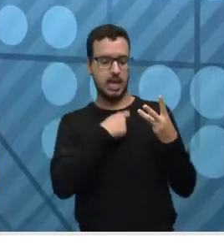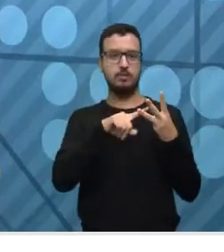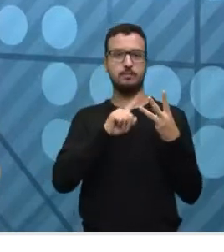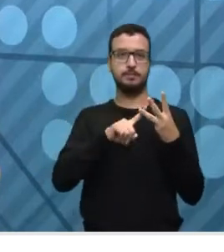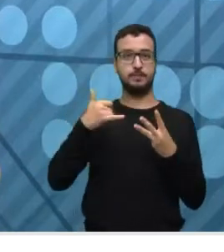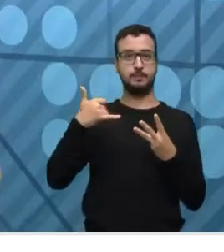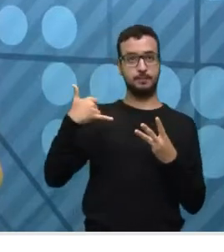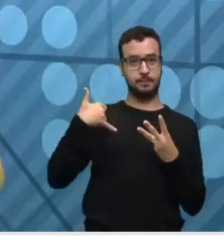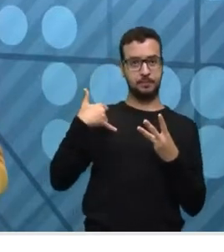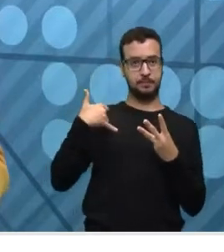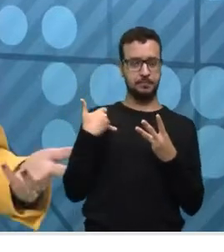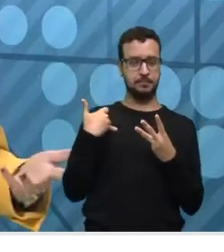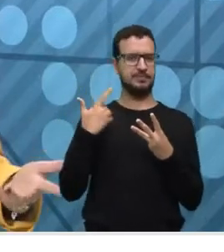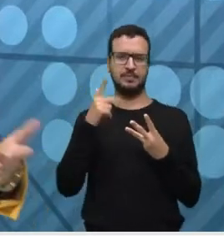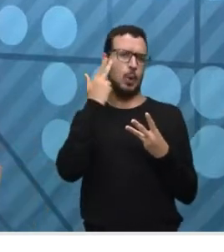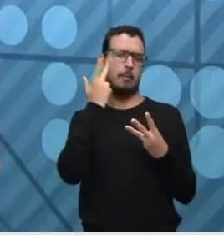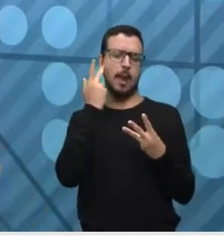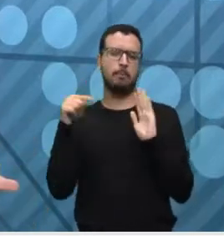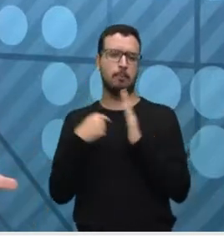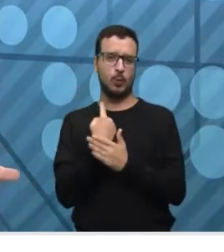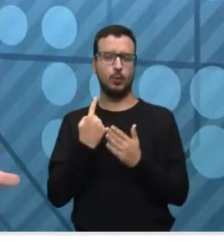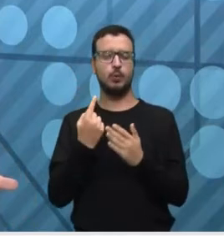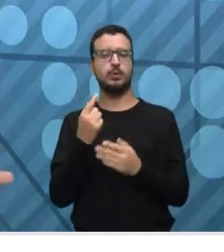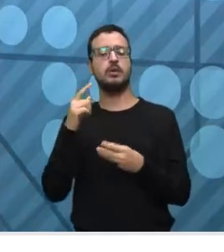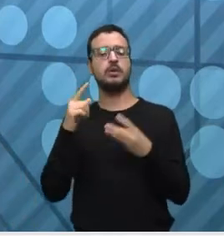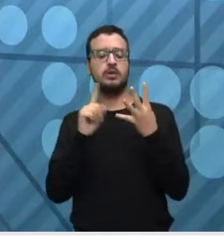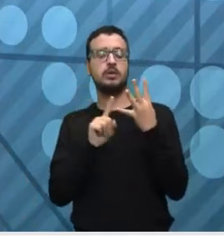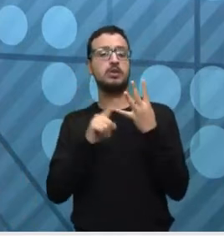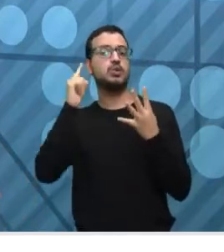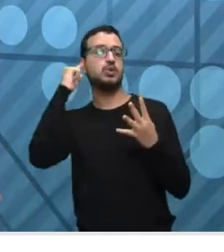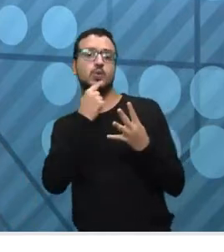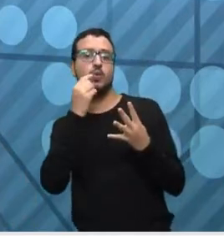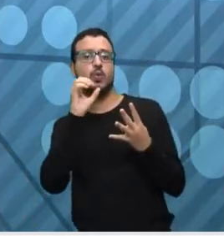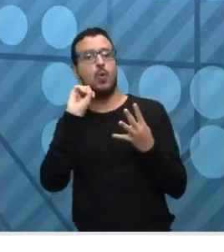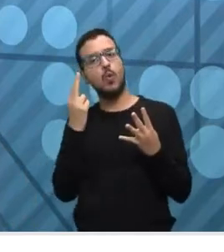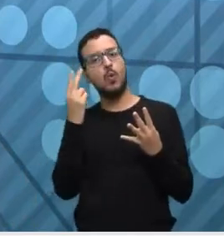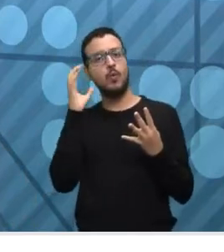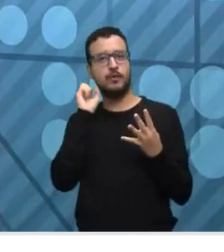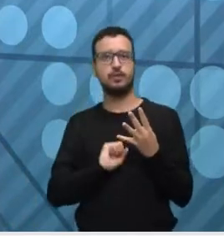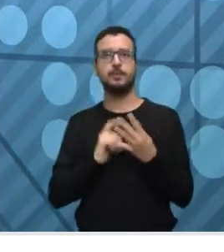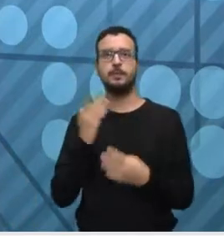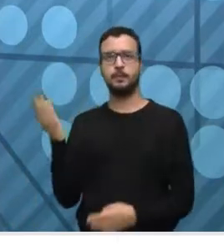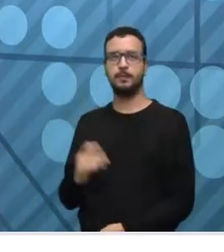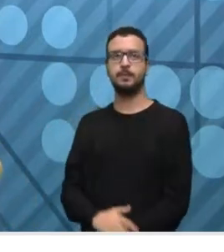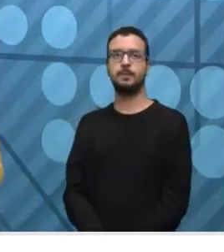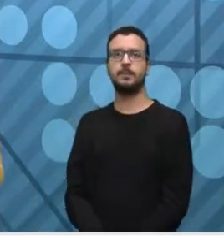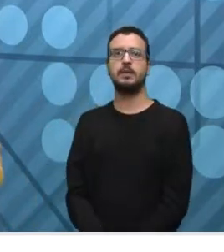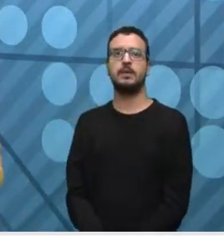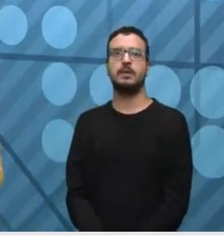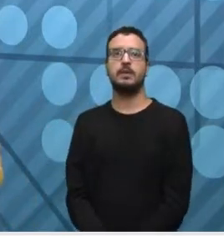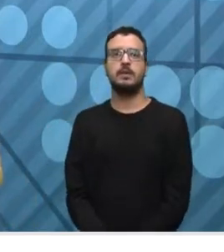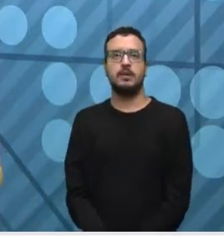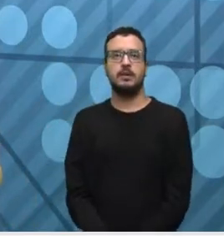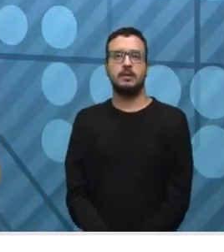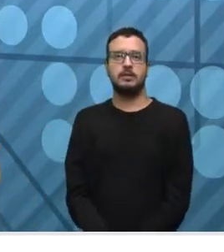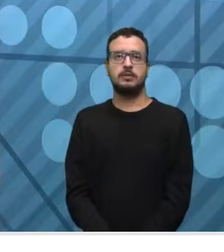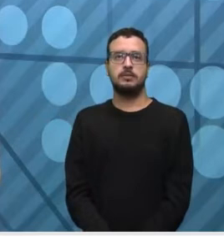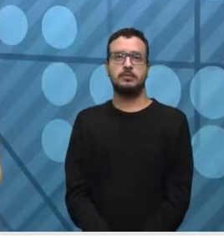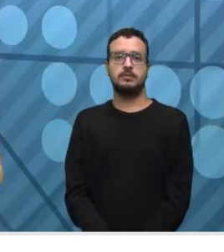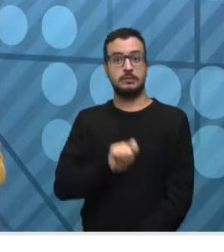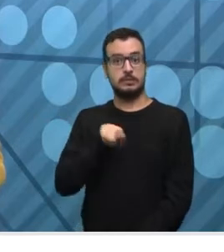a idade, muito comum perguntar, se é surdo ou ouvinte. Então, sinal de surdo, coloque o dedo indicador aqui na orelha e termina na